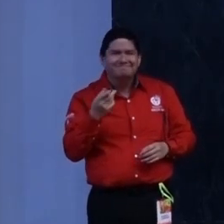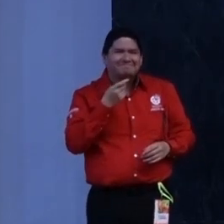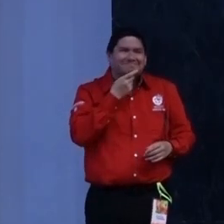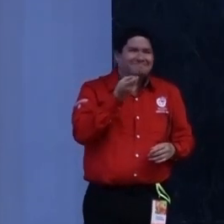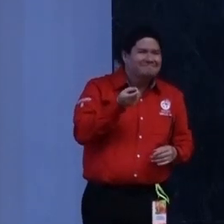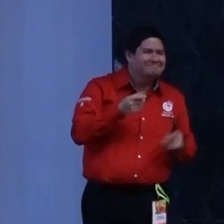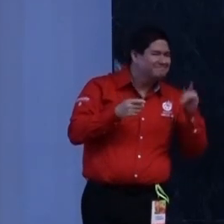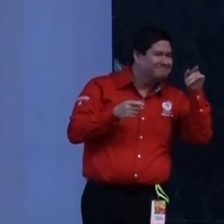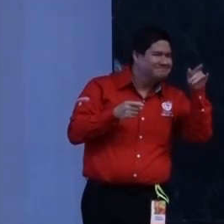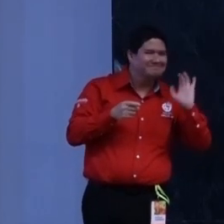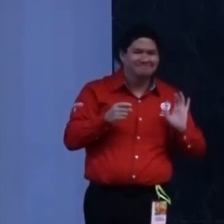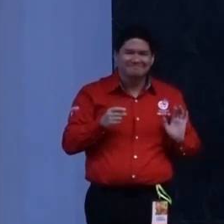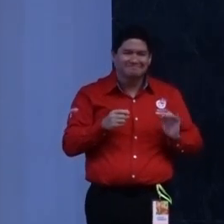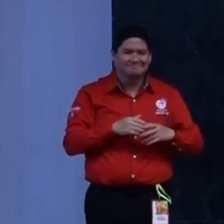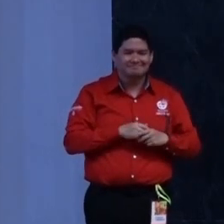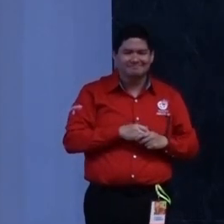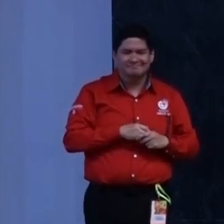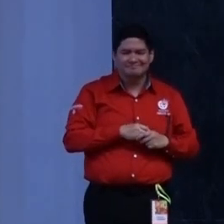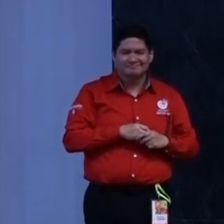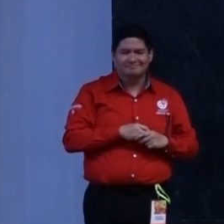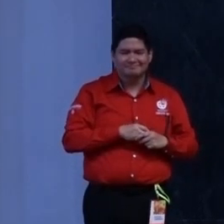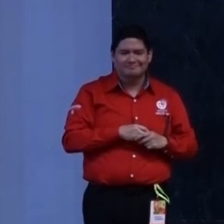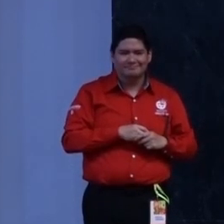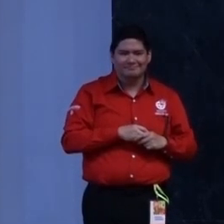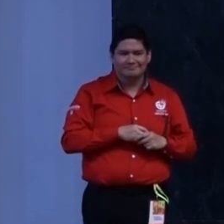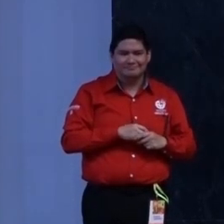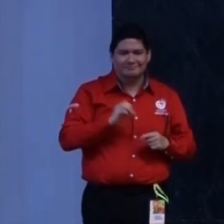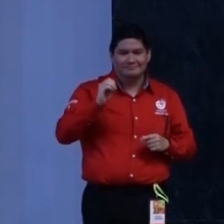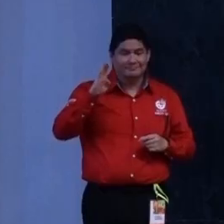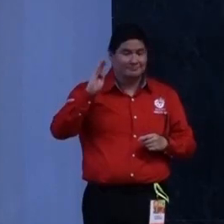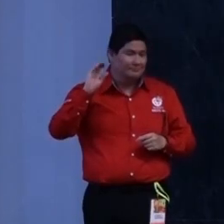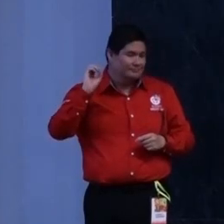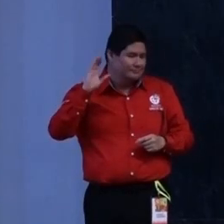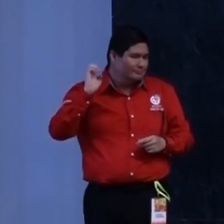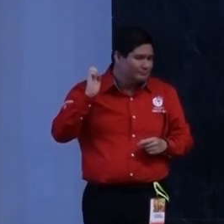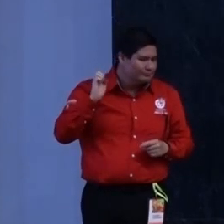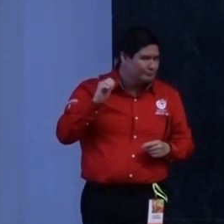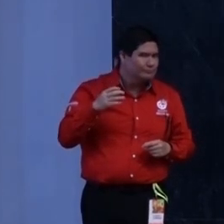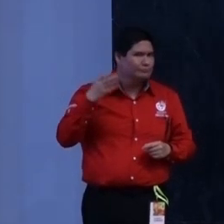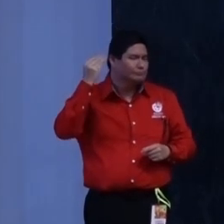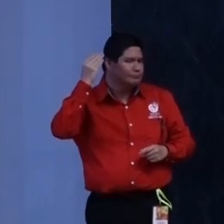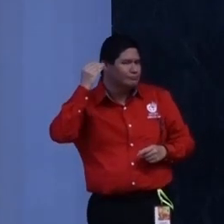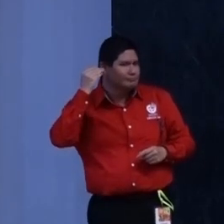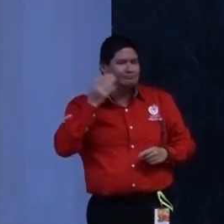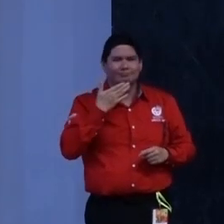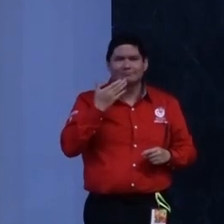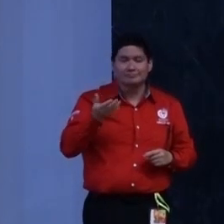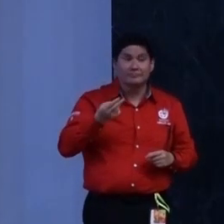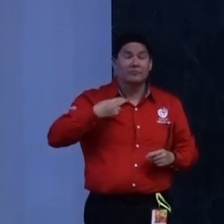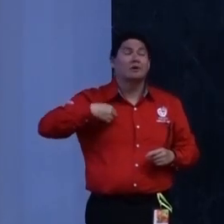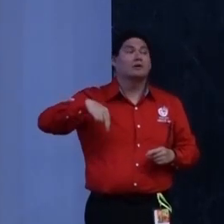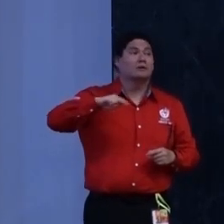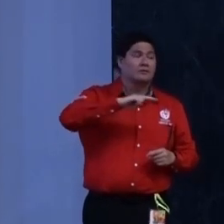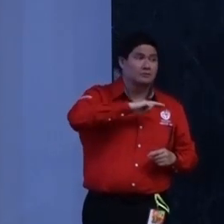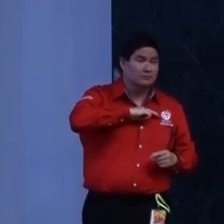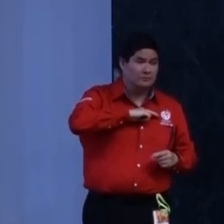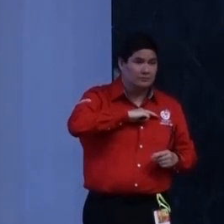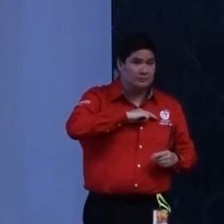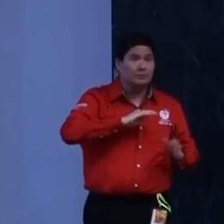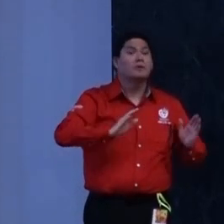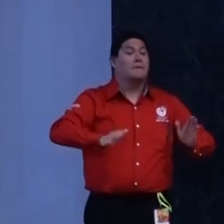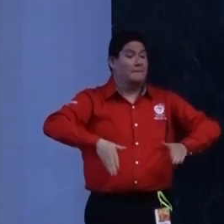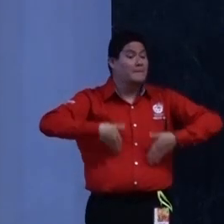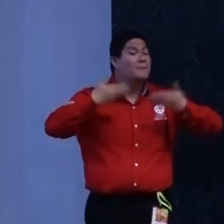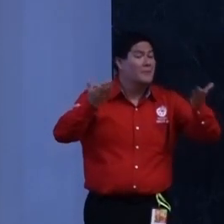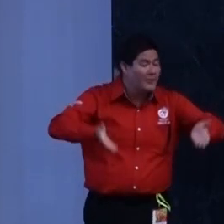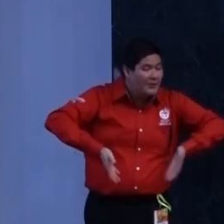digamos que, pero no toca tan bien el oboe. Si entre nosotros